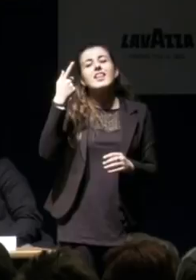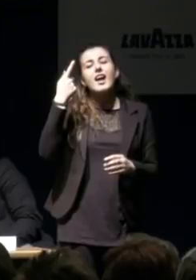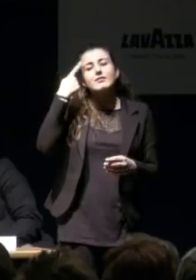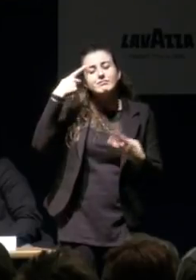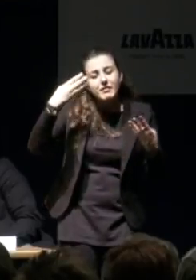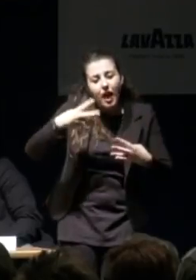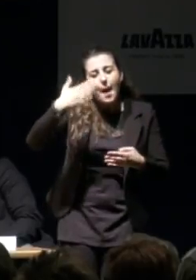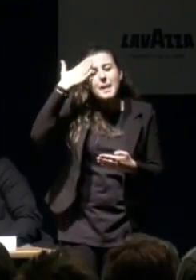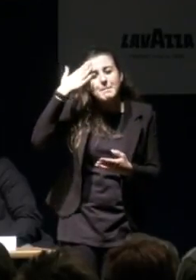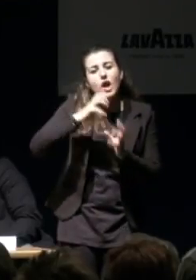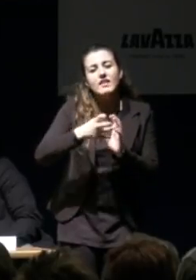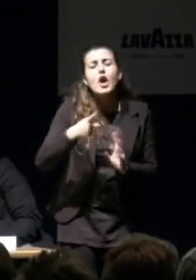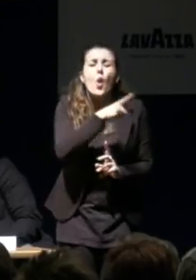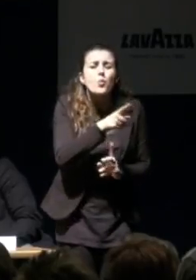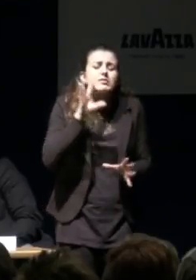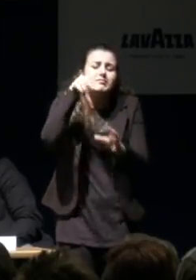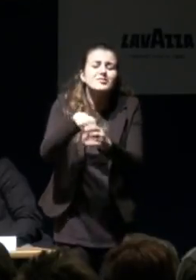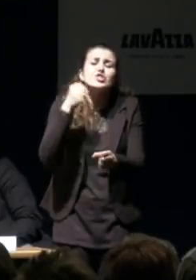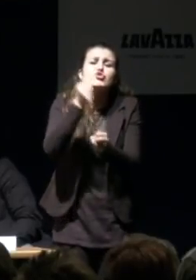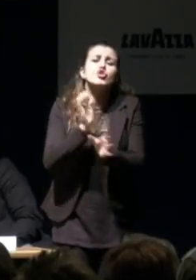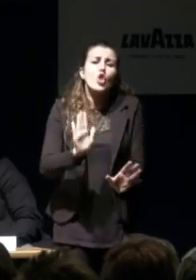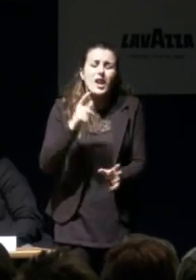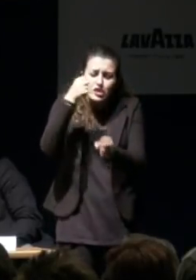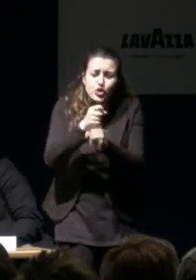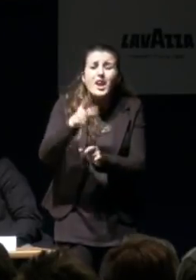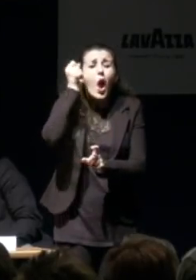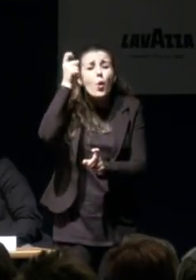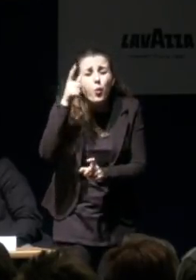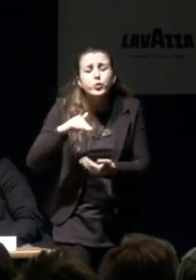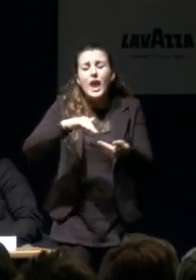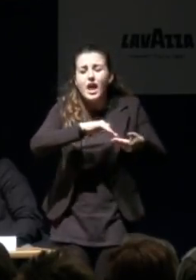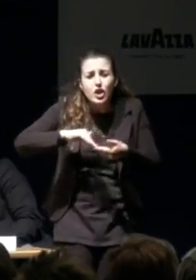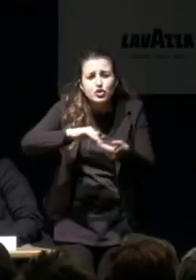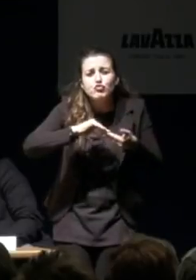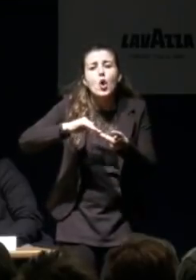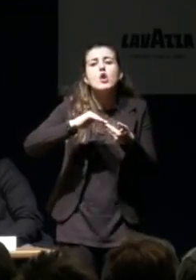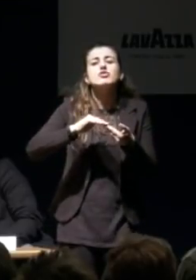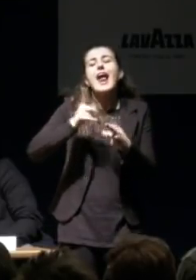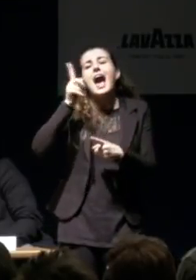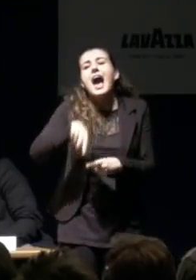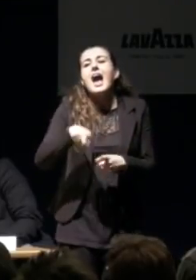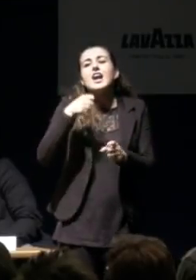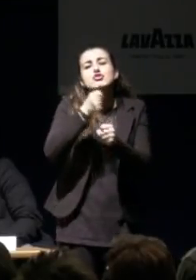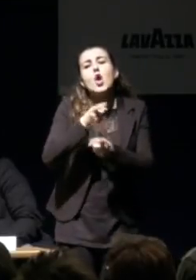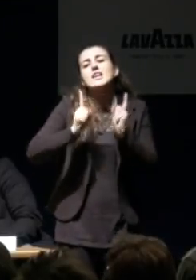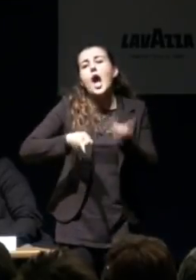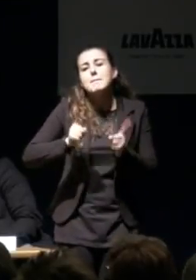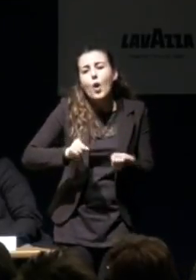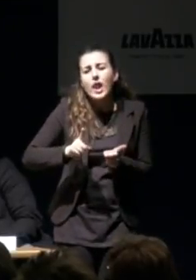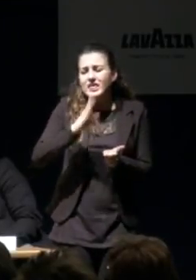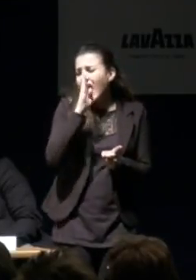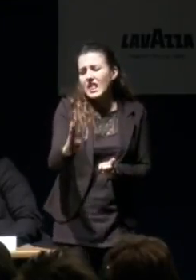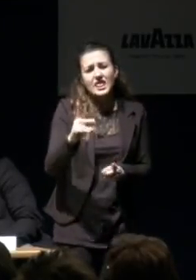si sentiva parte di una storia che era una storia culturale una storia sociale è anche una storia politica direttamente